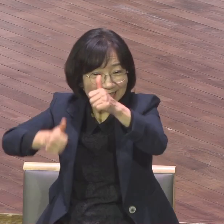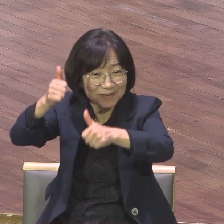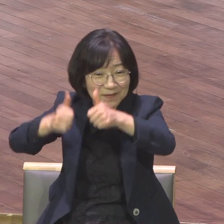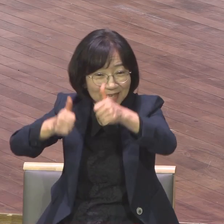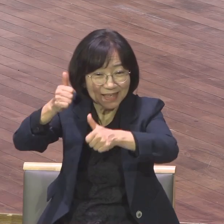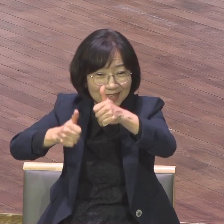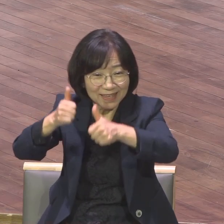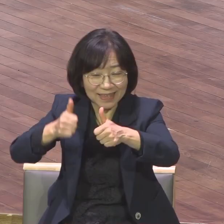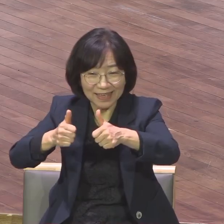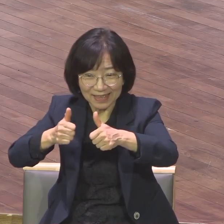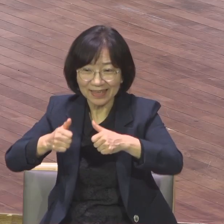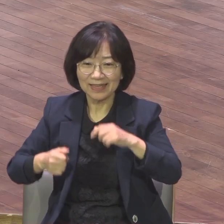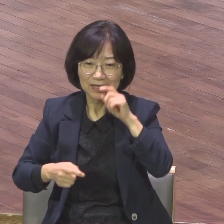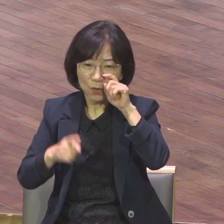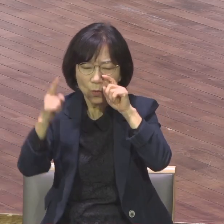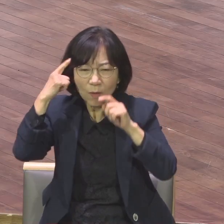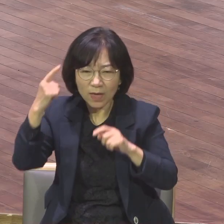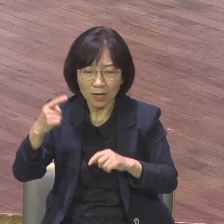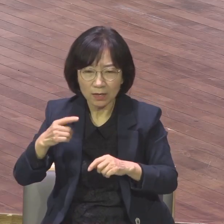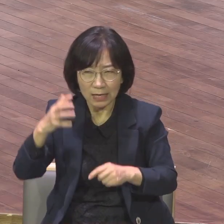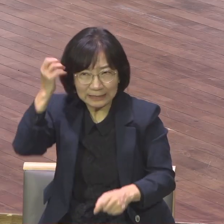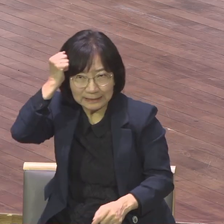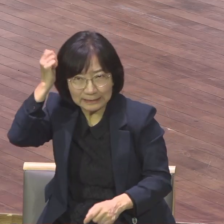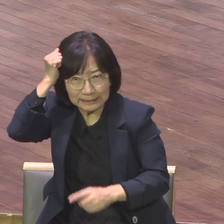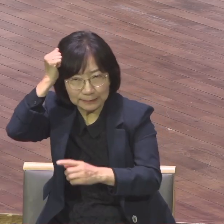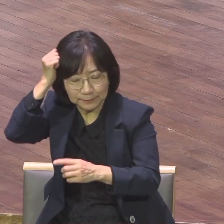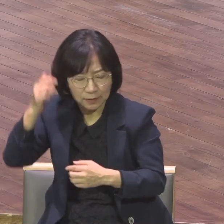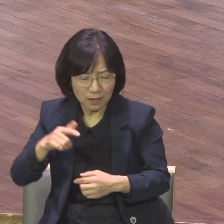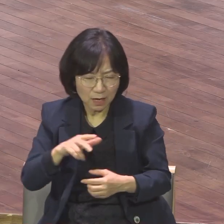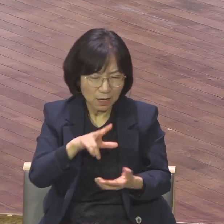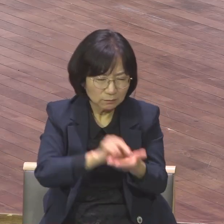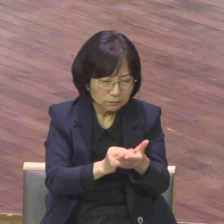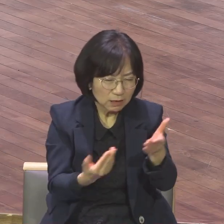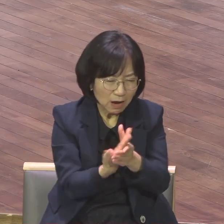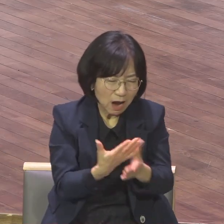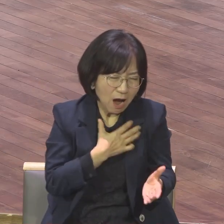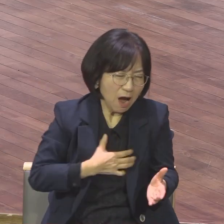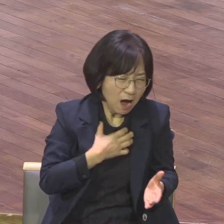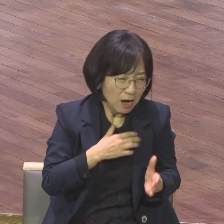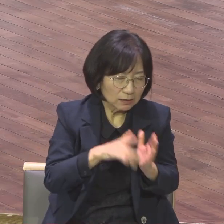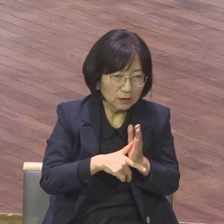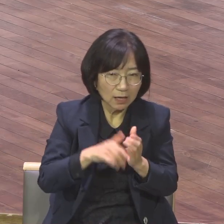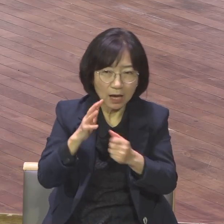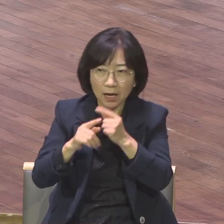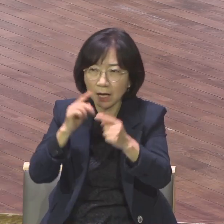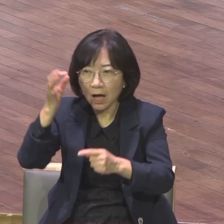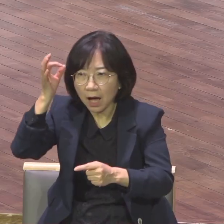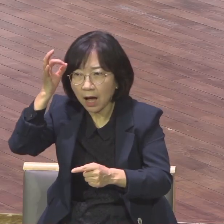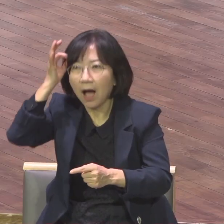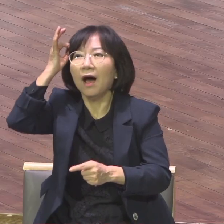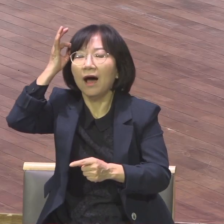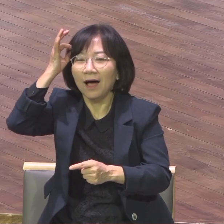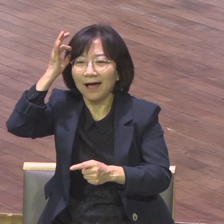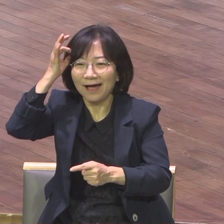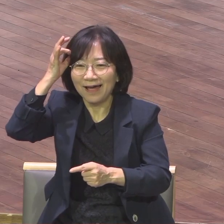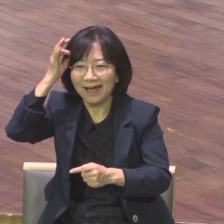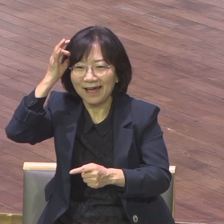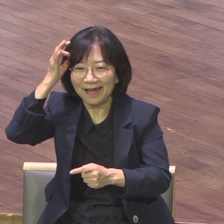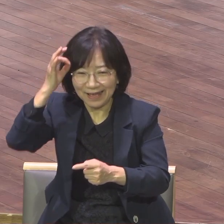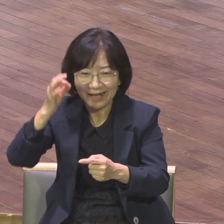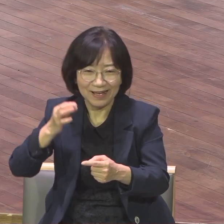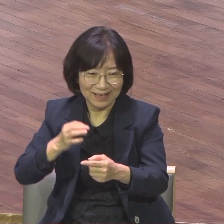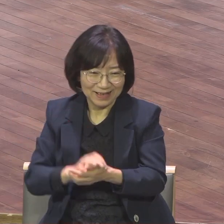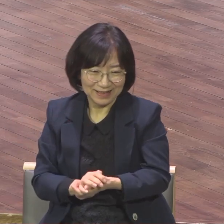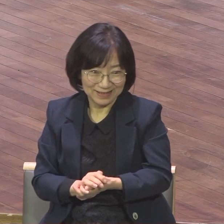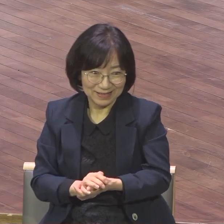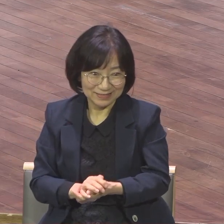때만 힘들 때 나오지요. 모든 것을 감정하 선을 이루느니라. 암송 대회를 지금 하고 있는데 이번